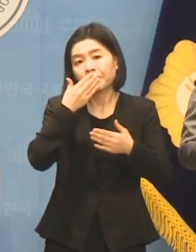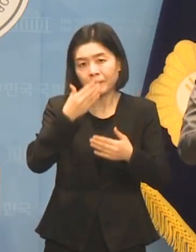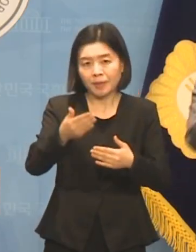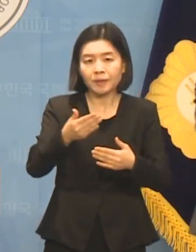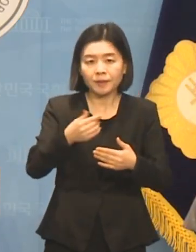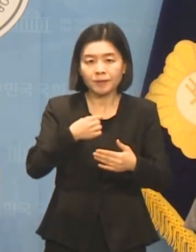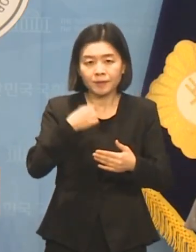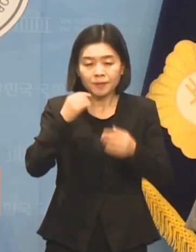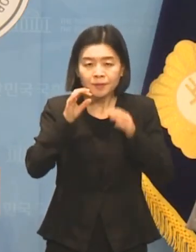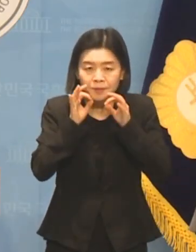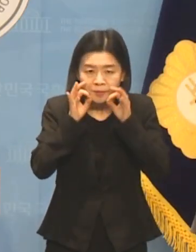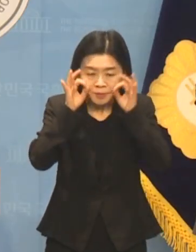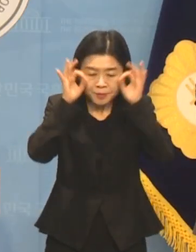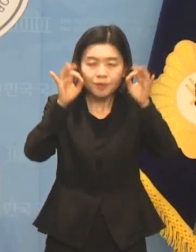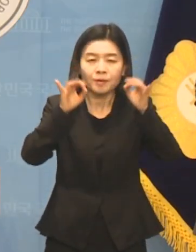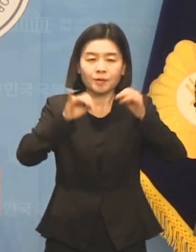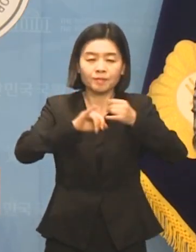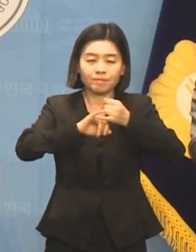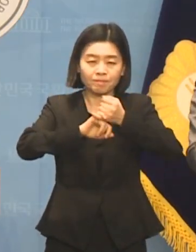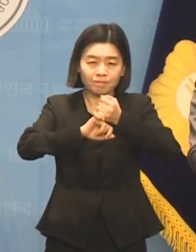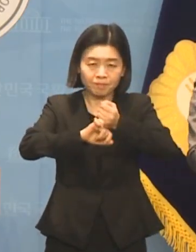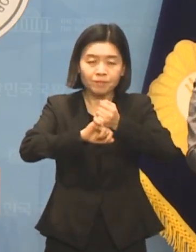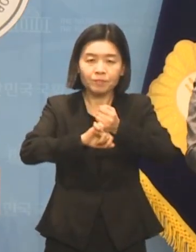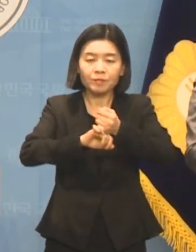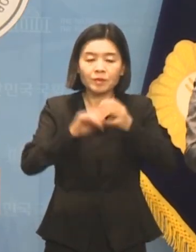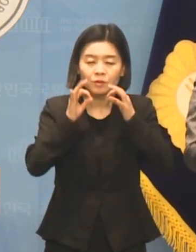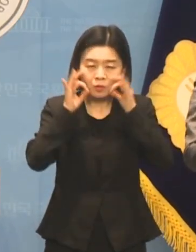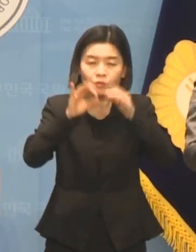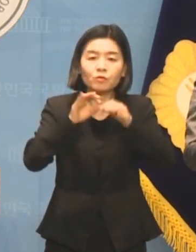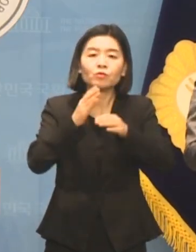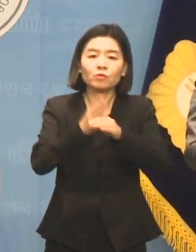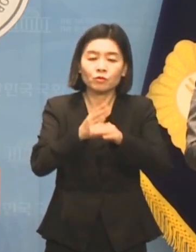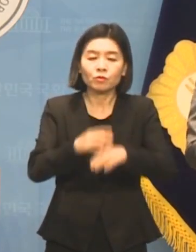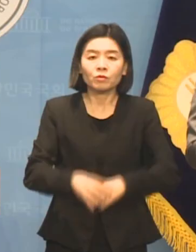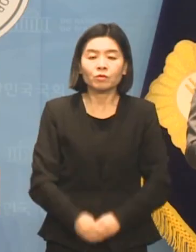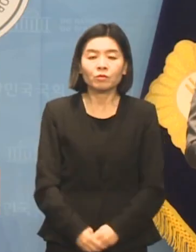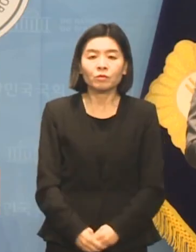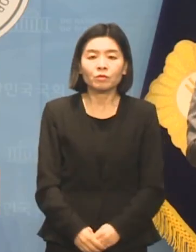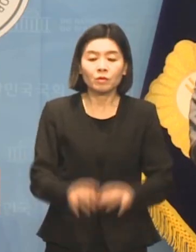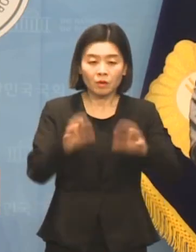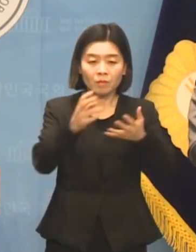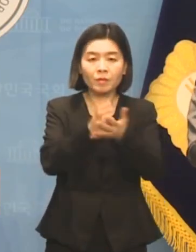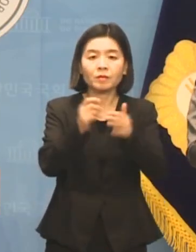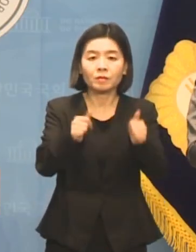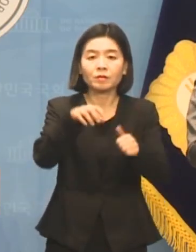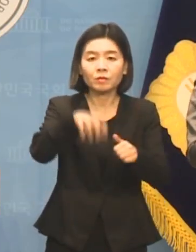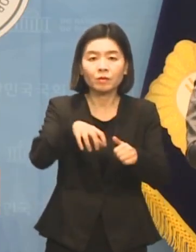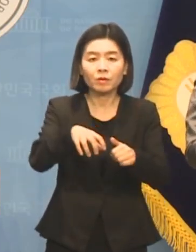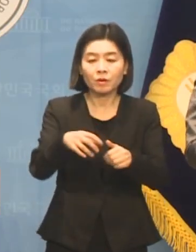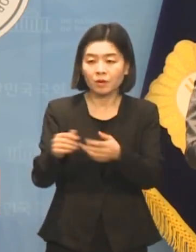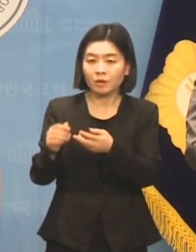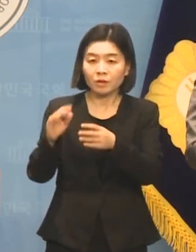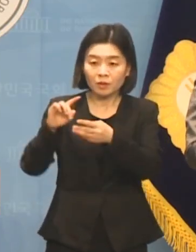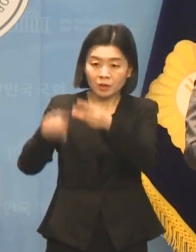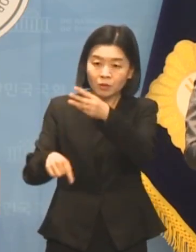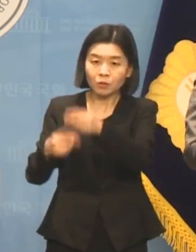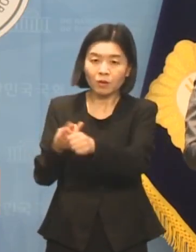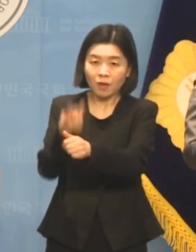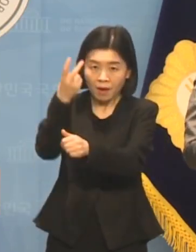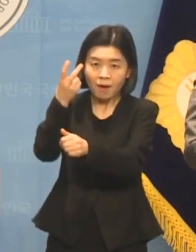우리는 모든 역량을 총동원하고 있습니다. 한편 헌법재판소의 탄핵 선고가 임박한